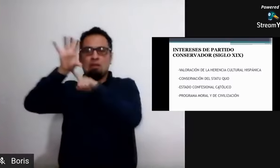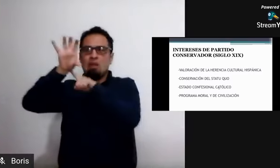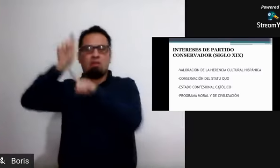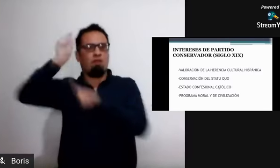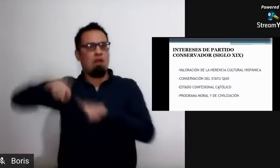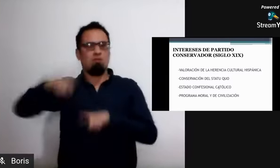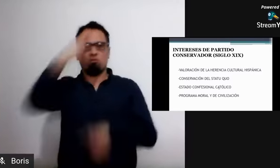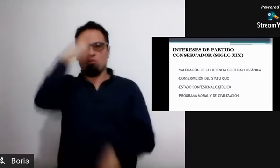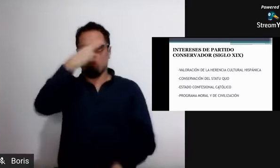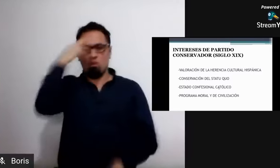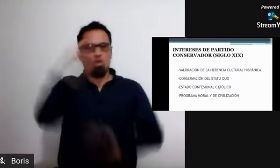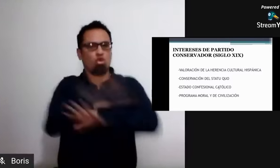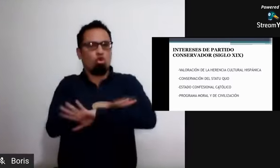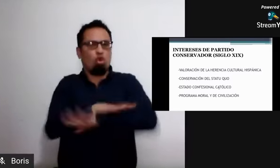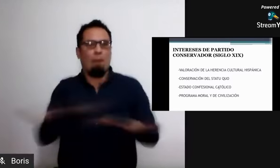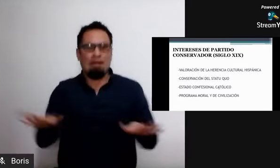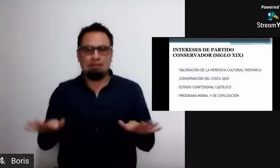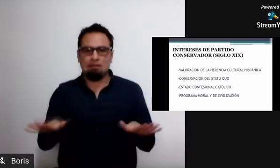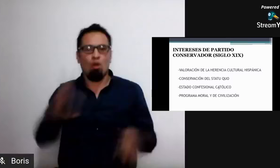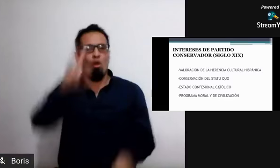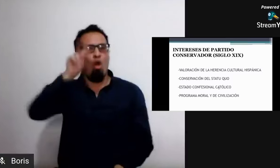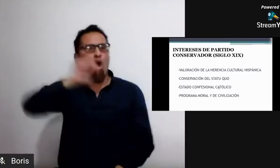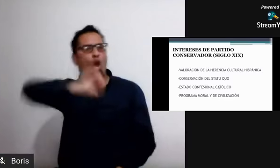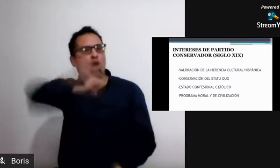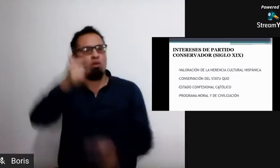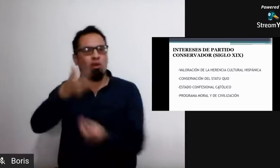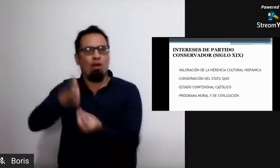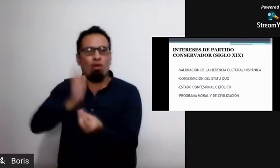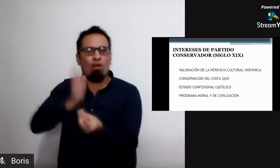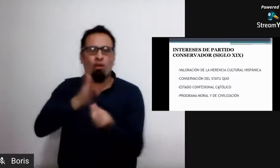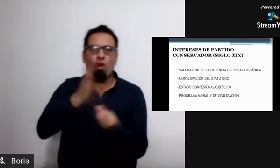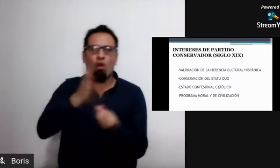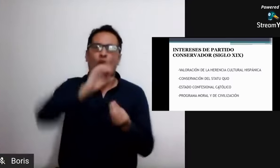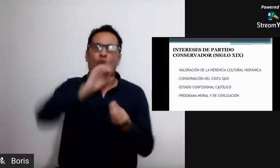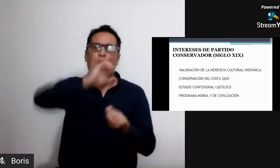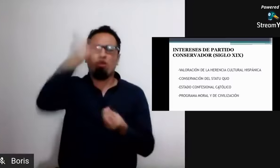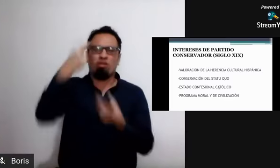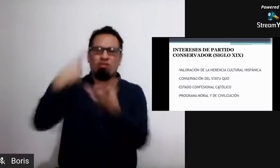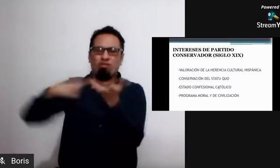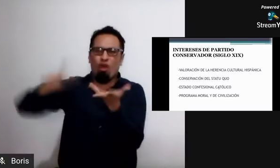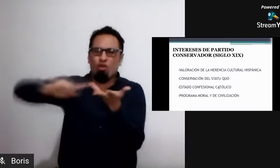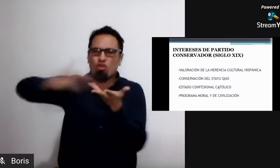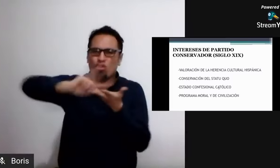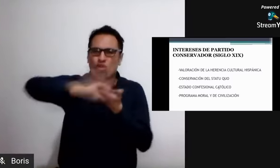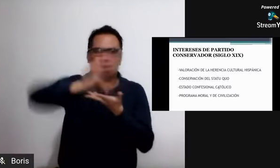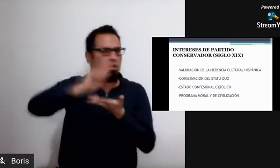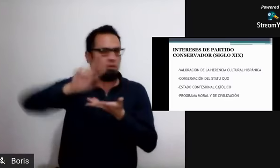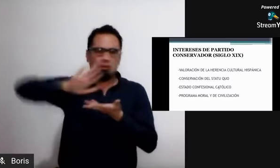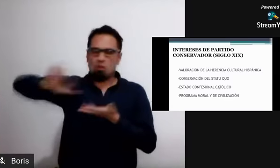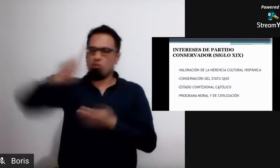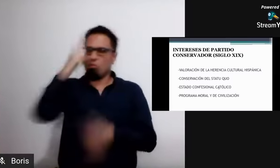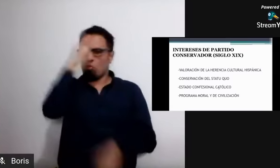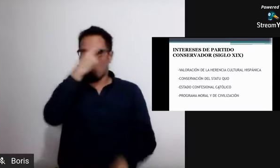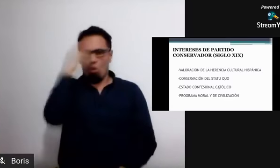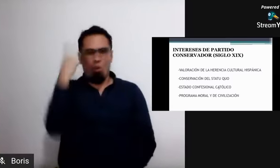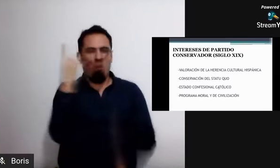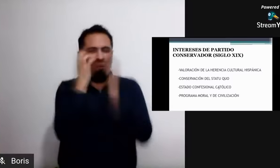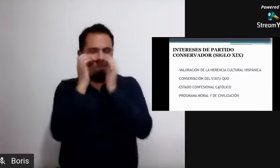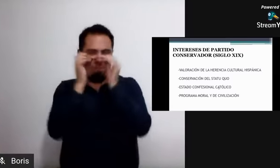en la estructura del Estado. Decían que el Estado debía ser un Estado católico, no aceptaban la diversidad de